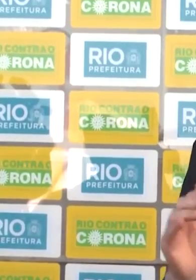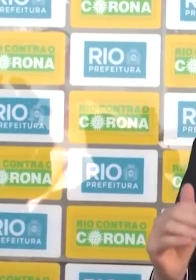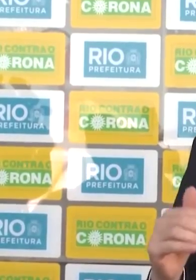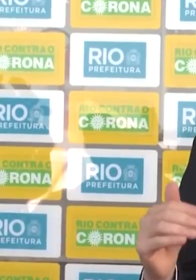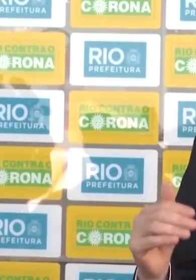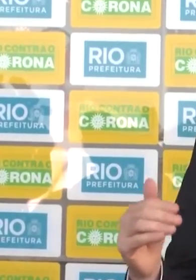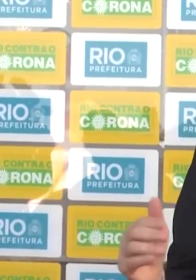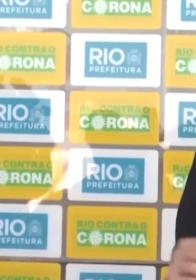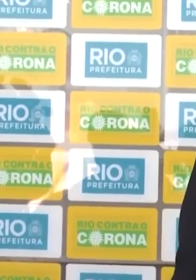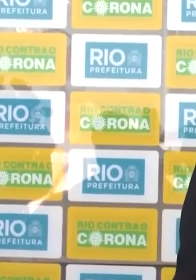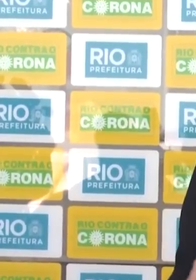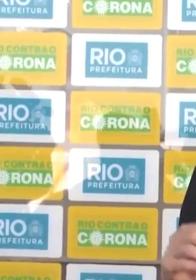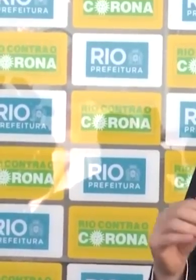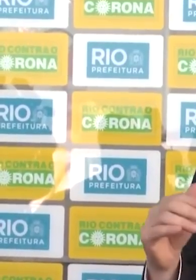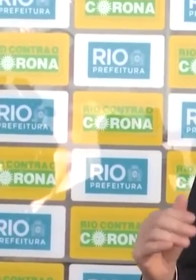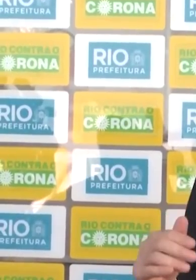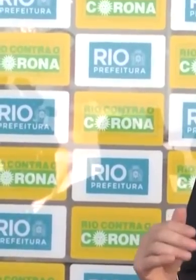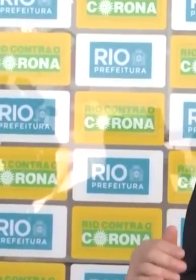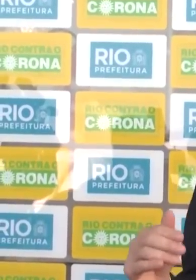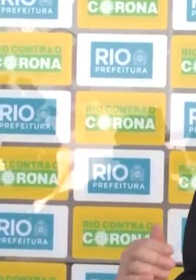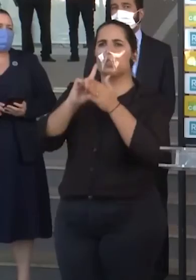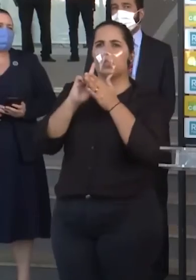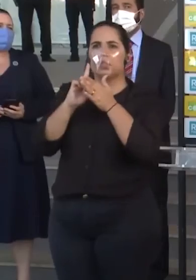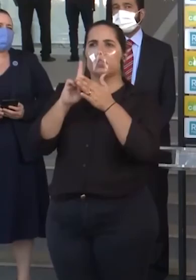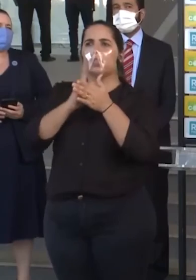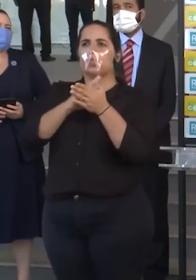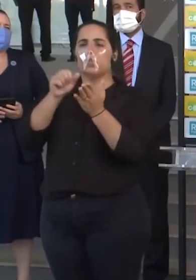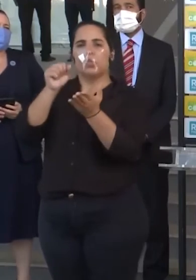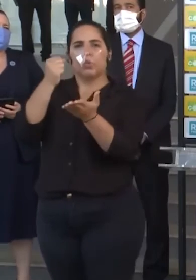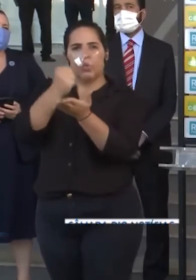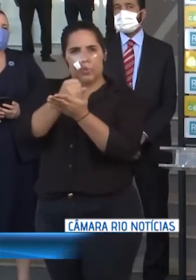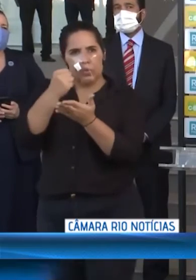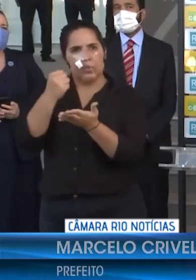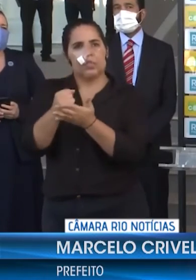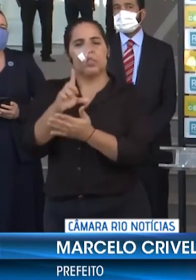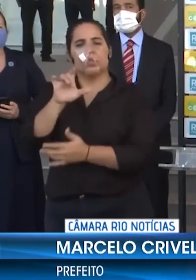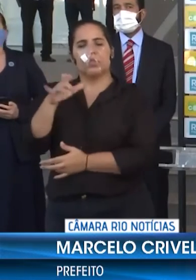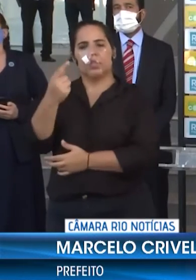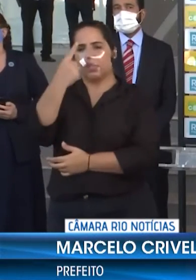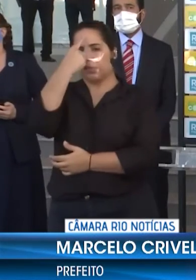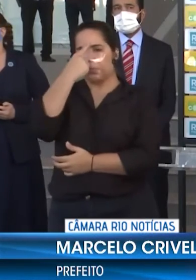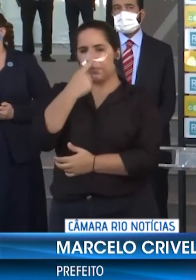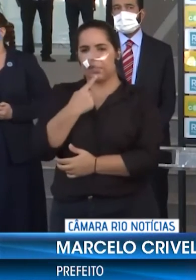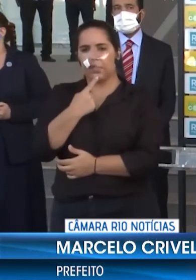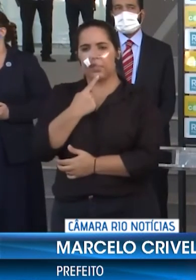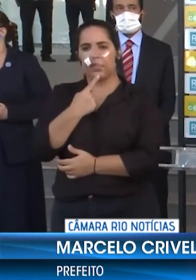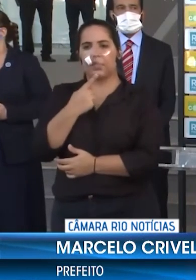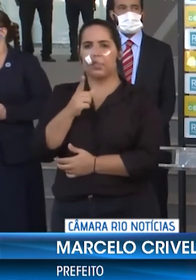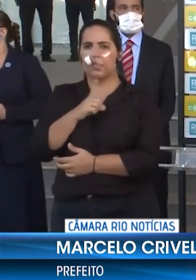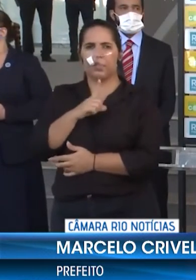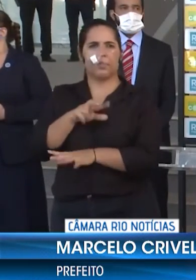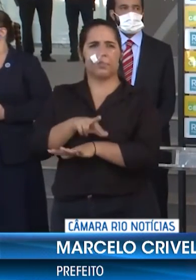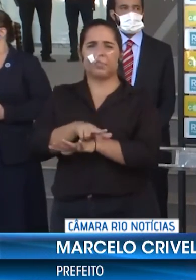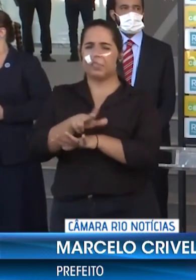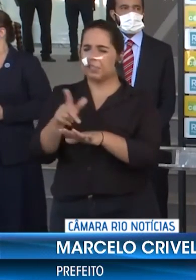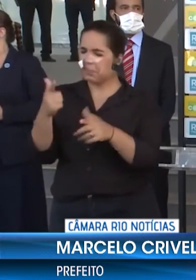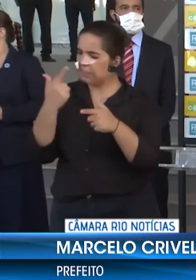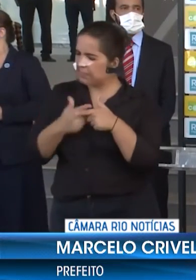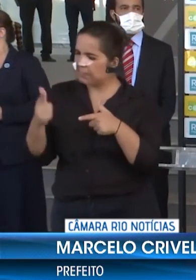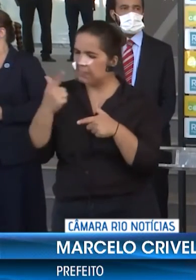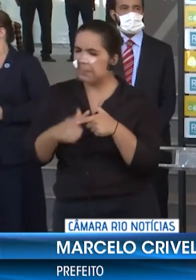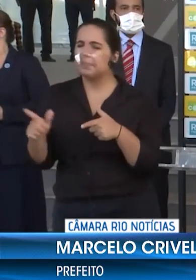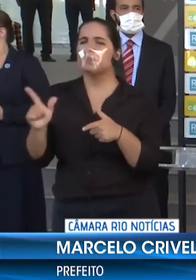por irregularidades nas contratações de obras. Os contratos da linha amarela são um Himalaia de